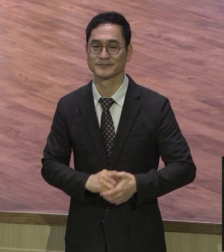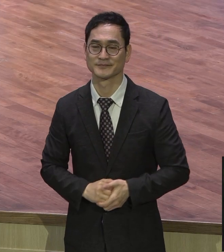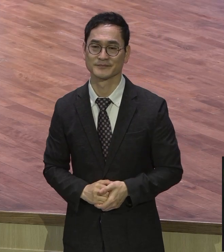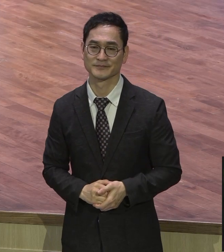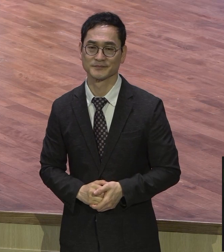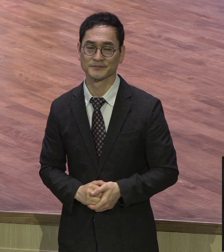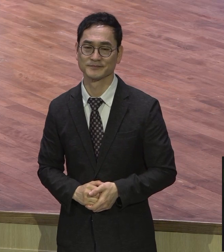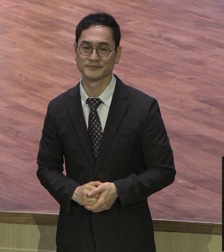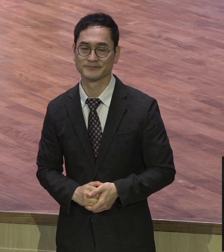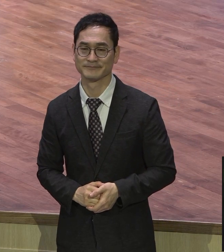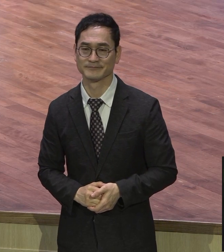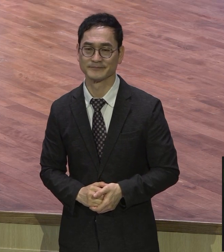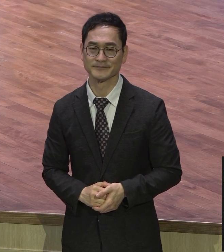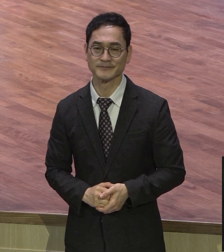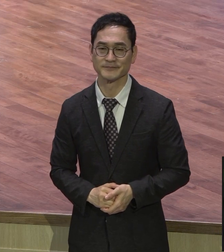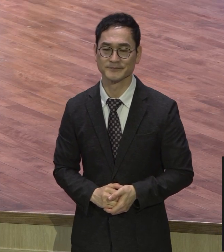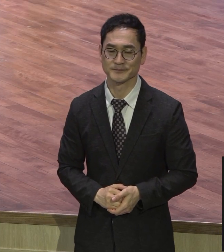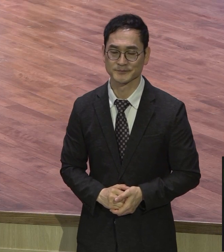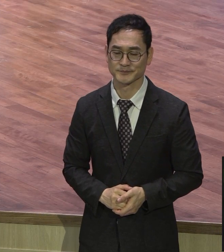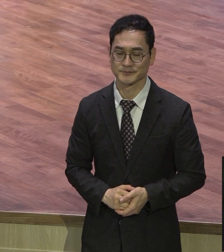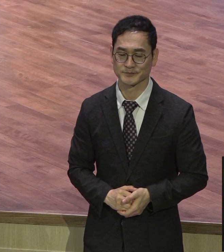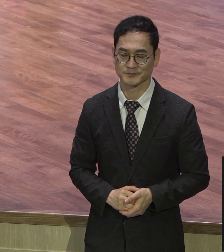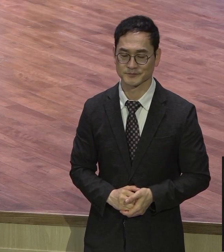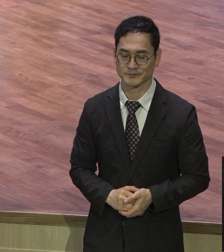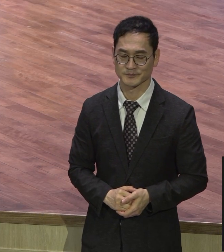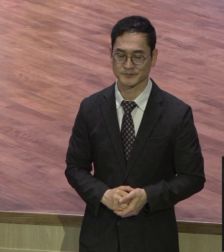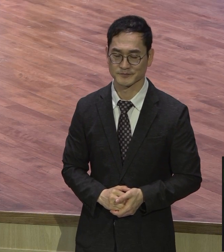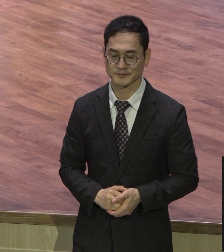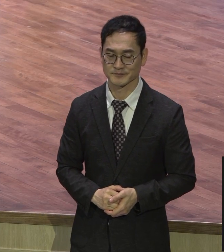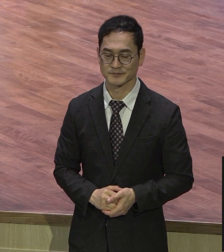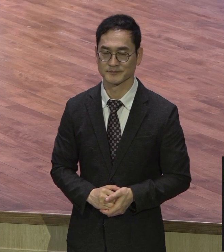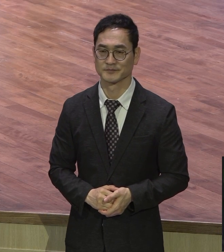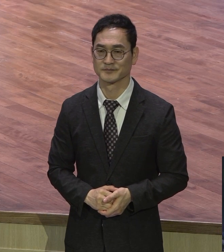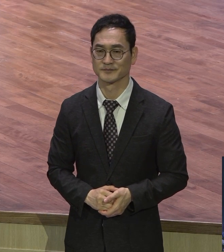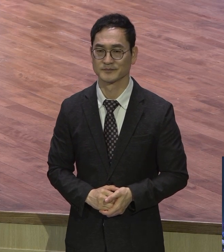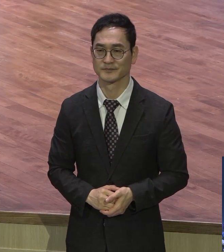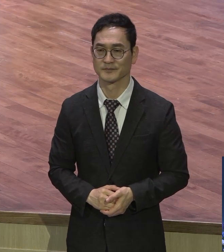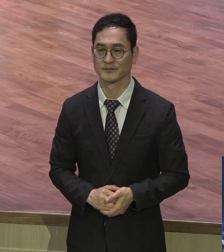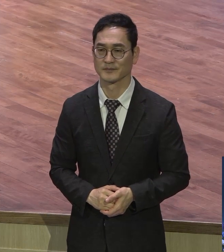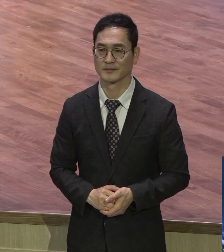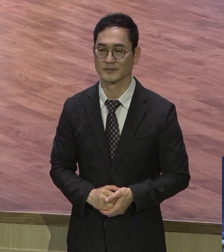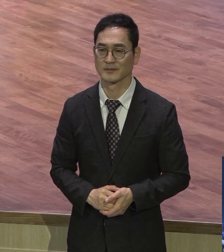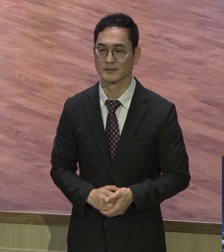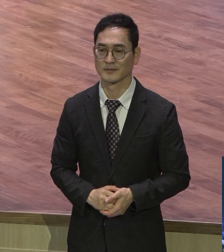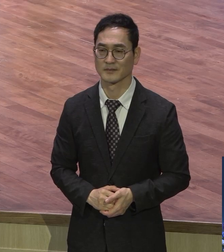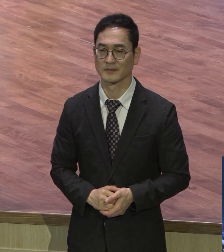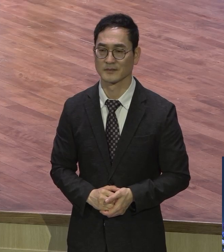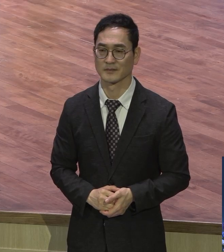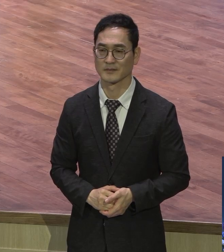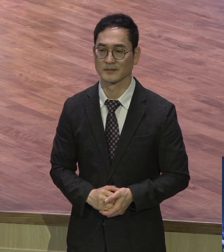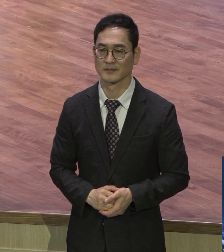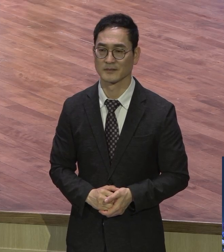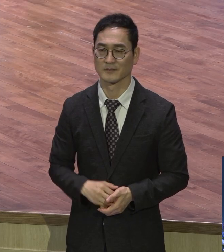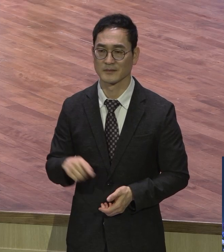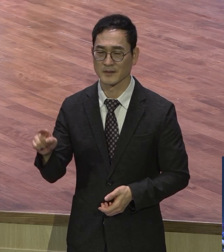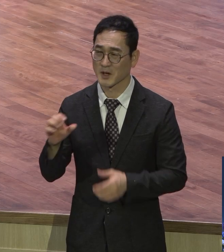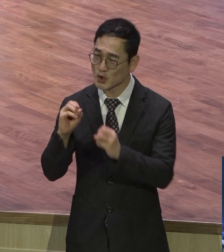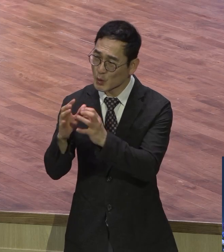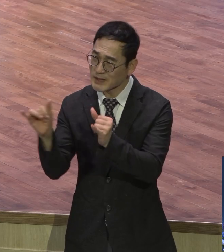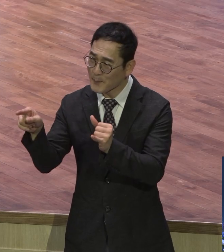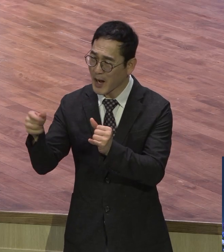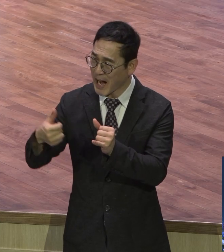아침에 왔는데 김요한 성교사님의 가족 아들 졸업했다고 사진을 보냈는데